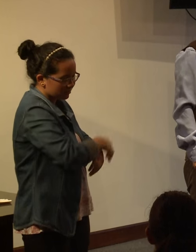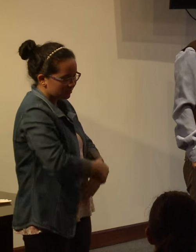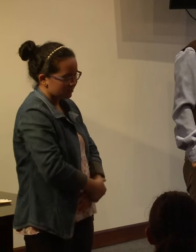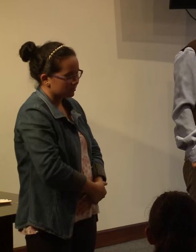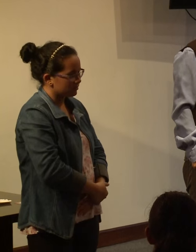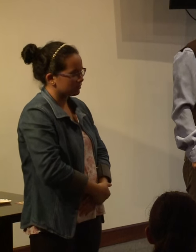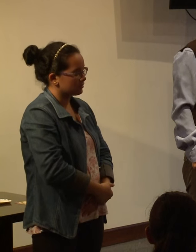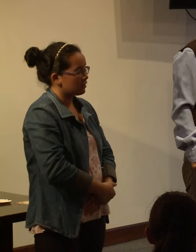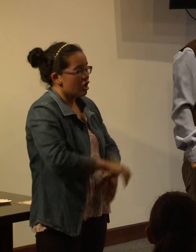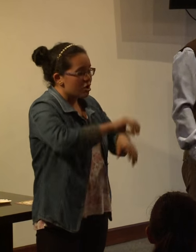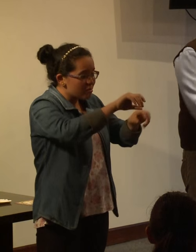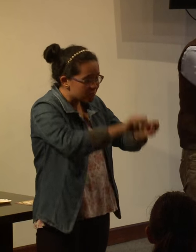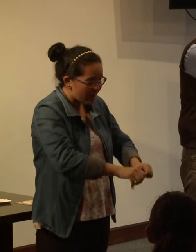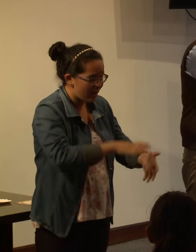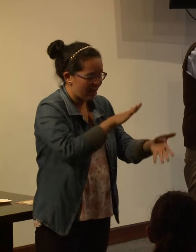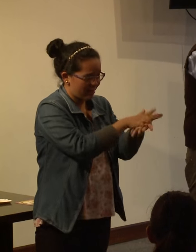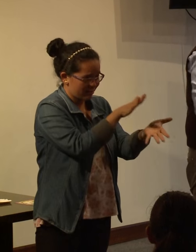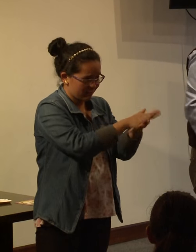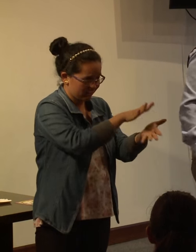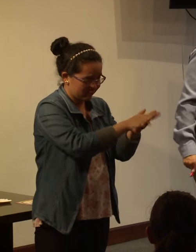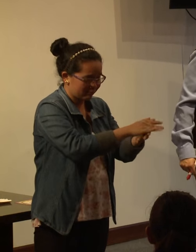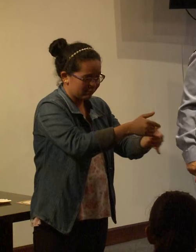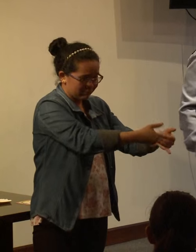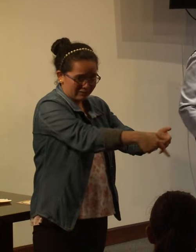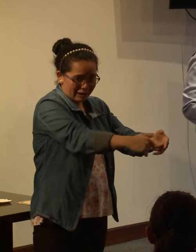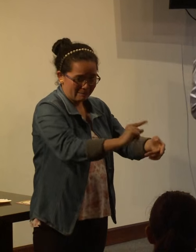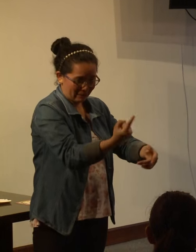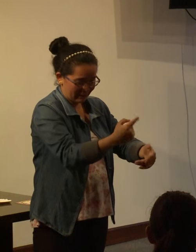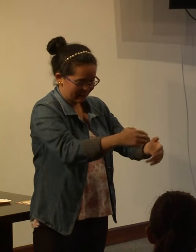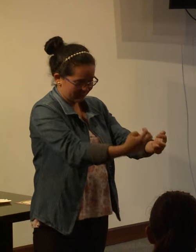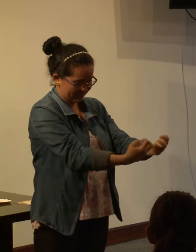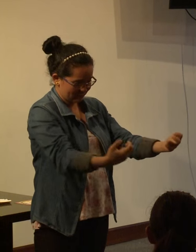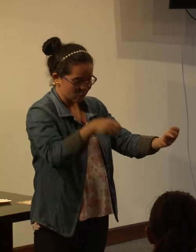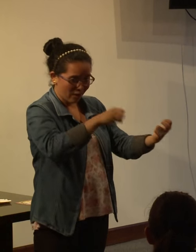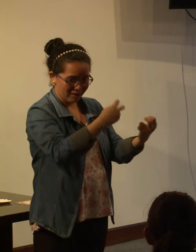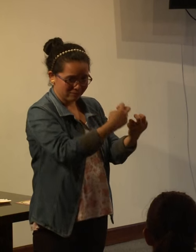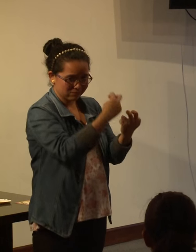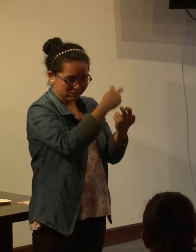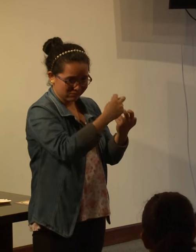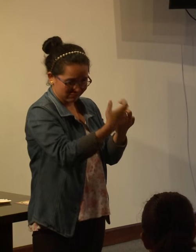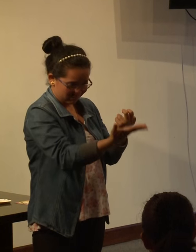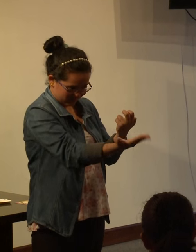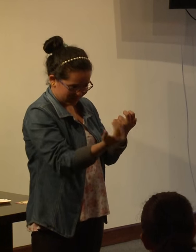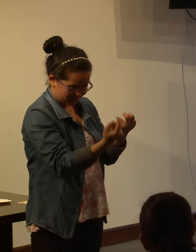En la primera fila también se pueden sentar, no se preocupen, eso es, no le tengan miedo. Vengan.